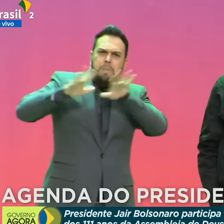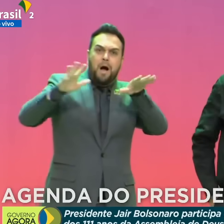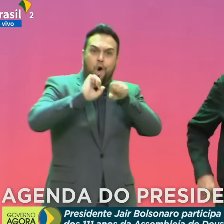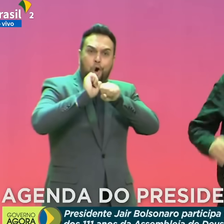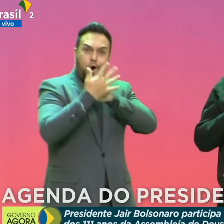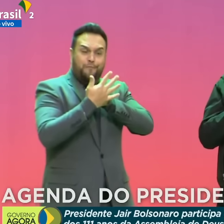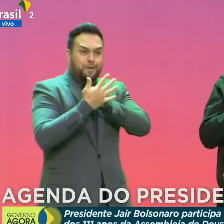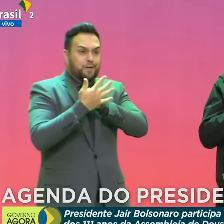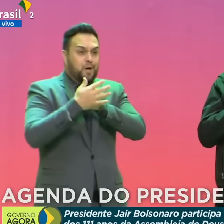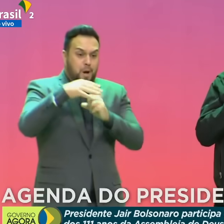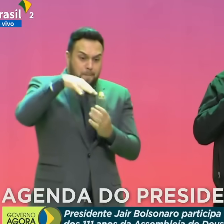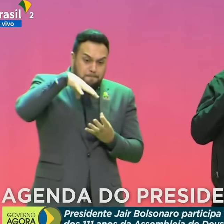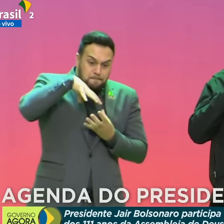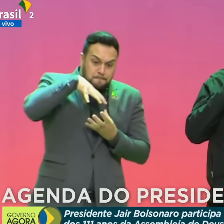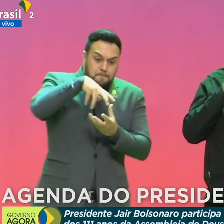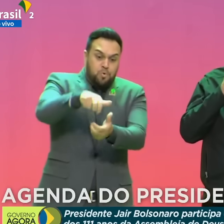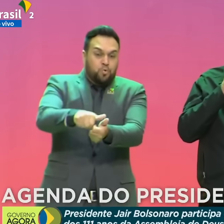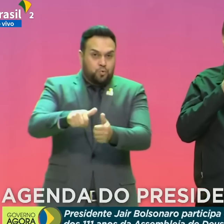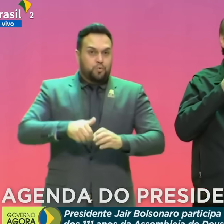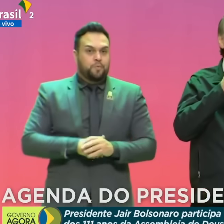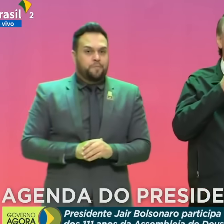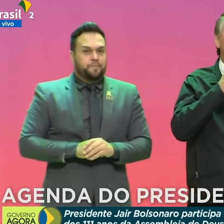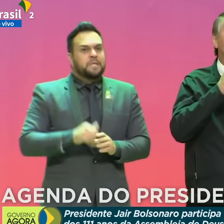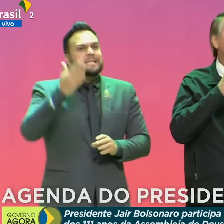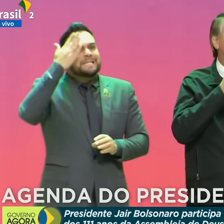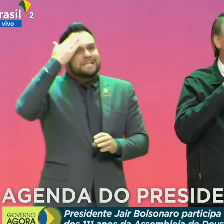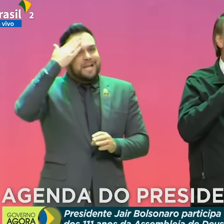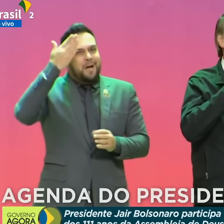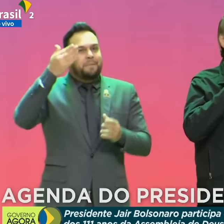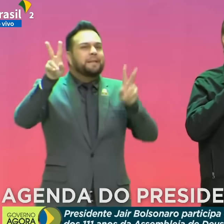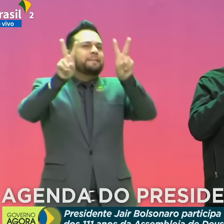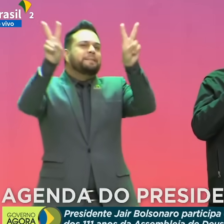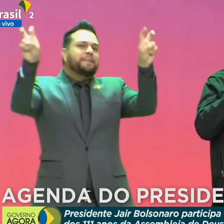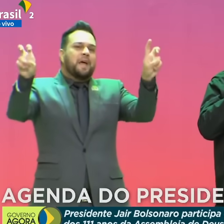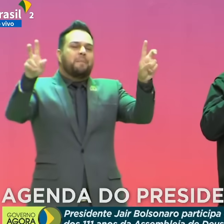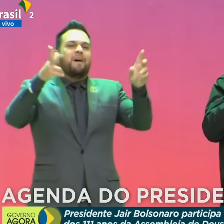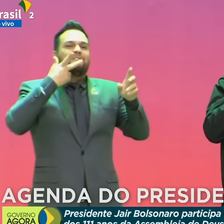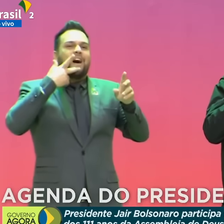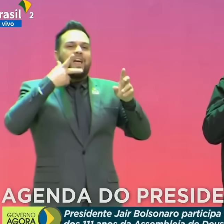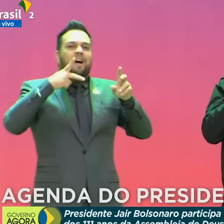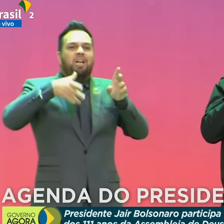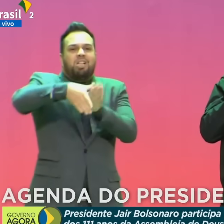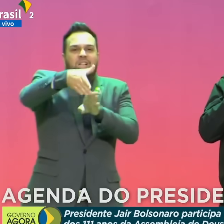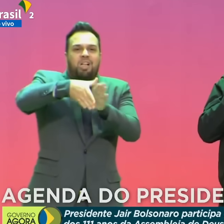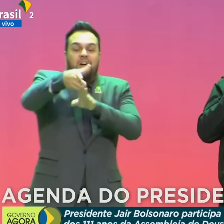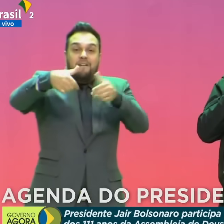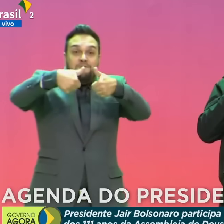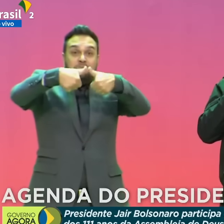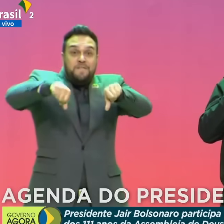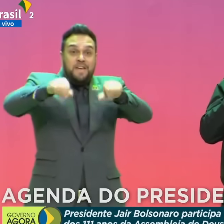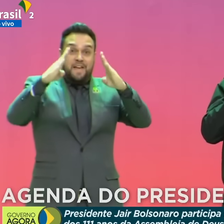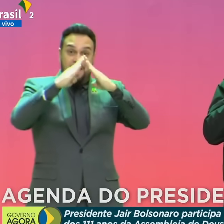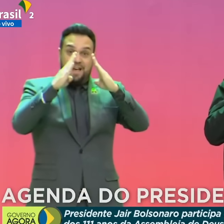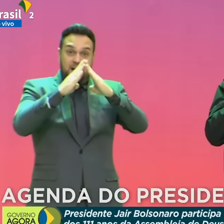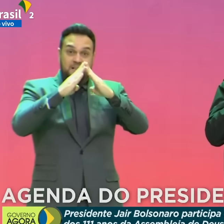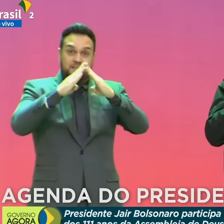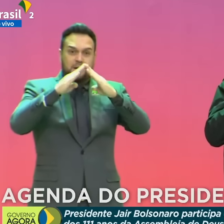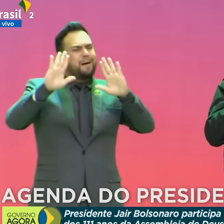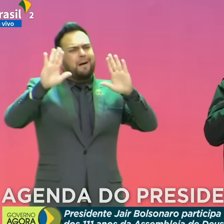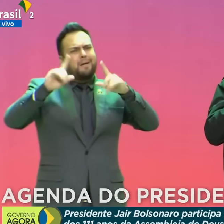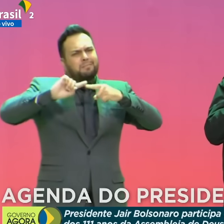mundo. O slogan usado no mundo todo foi: fica em casa, a economia a gente vê